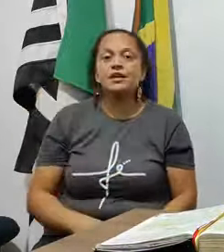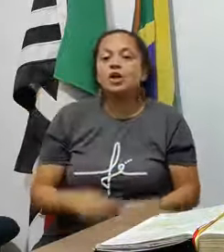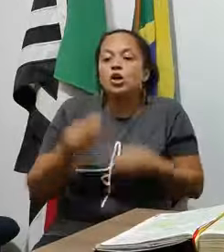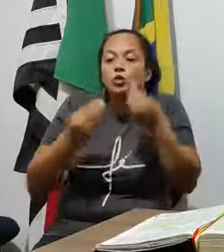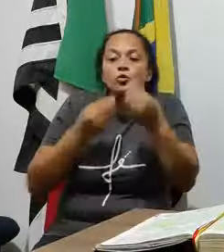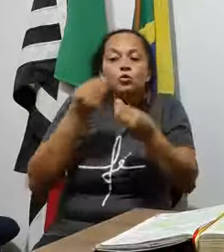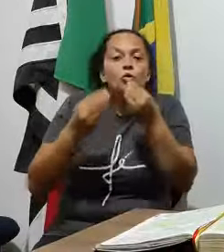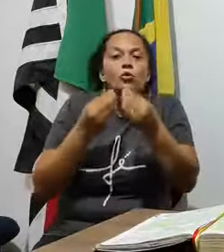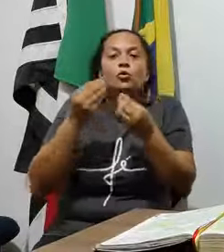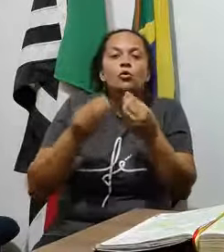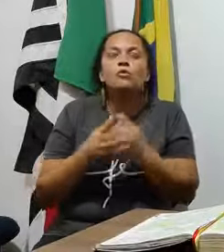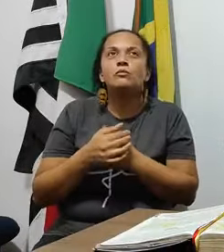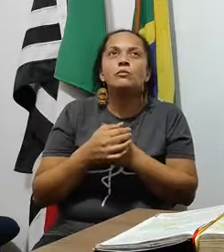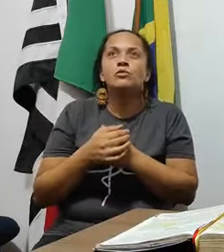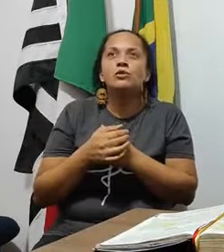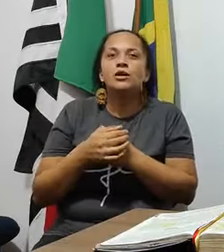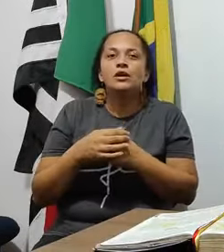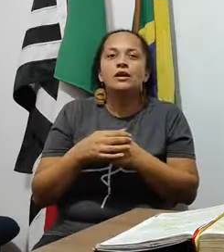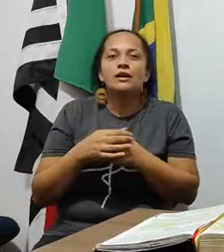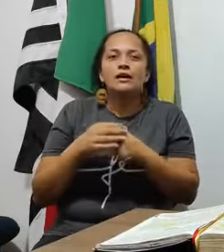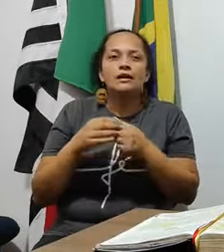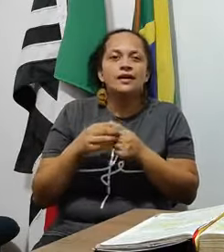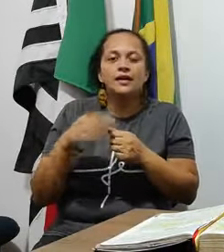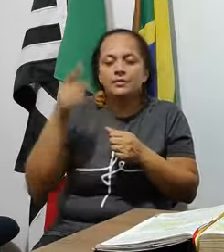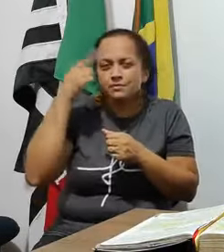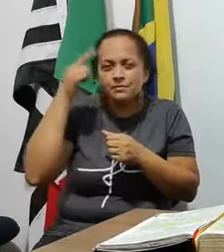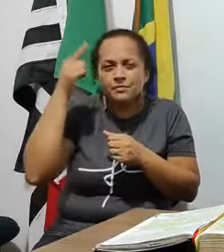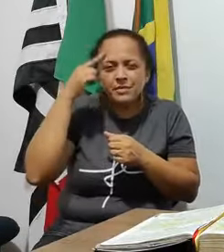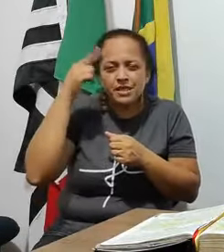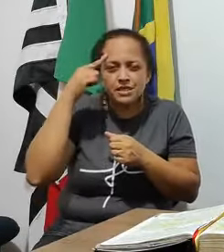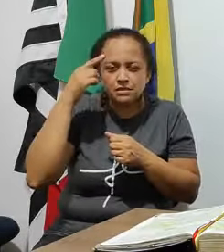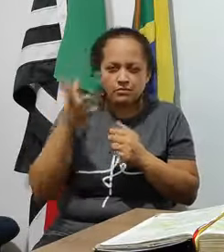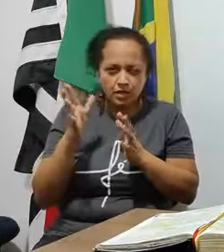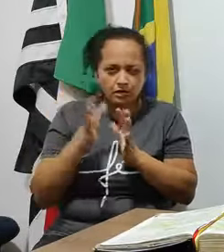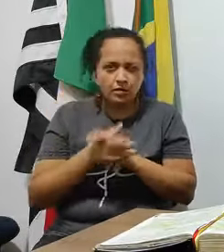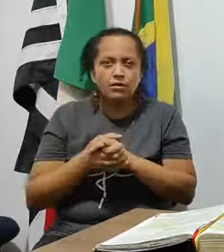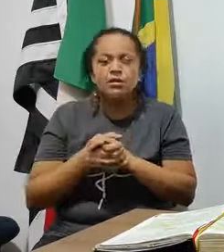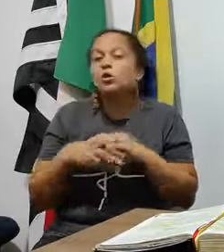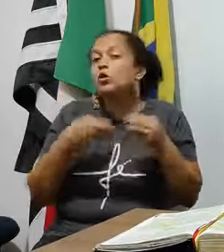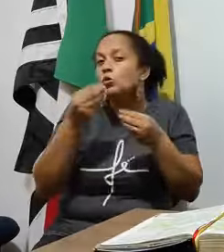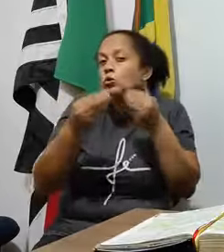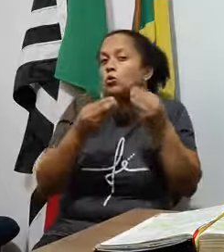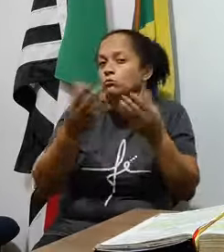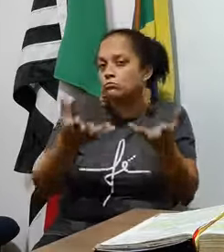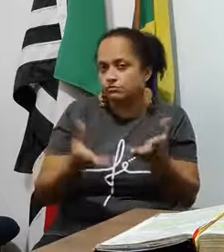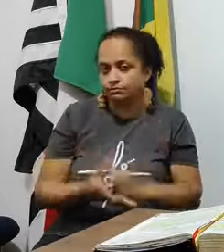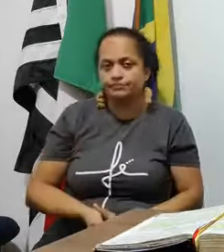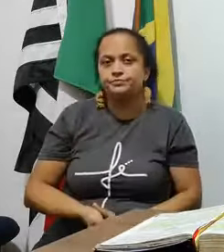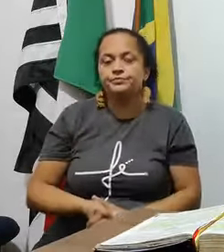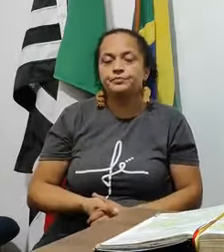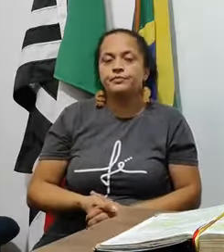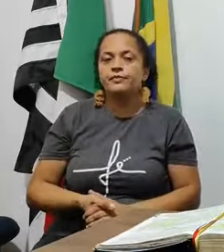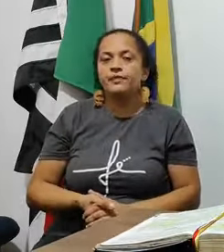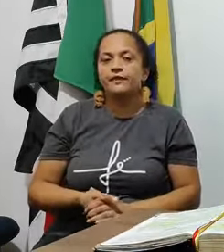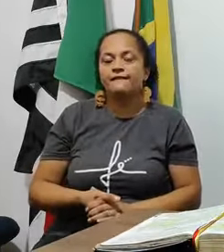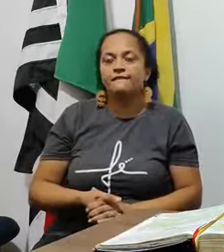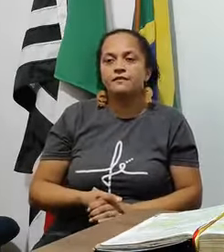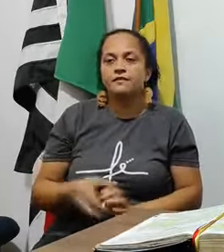gerenciar nossas mentes. O Salomão diz em Provérbios 4,